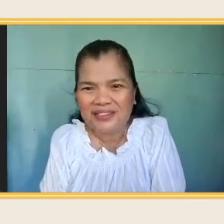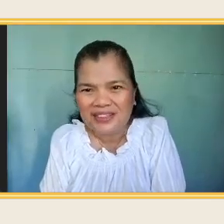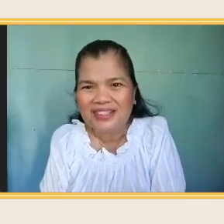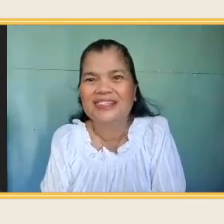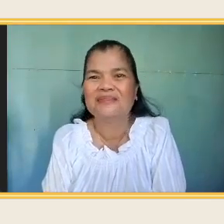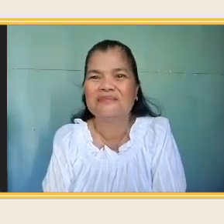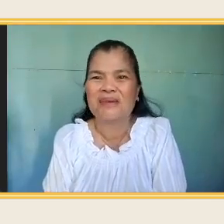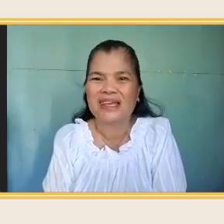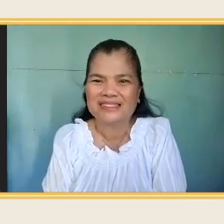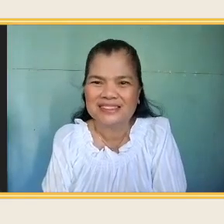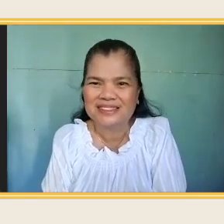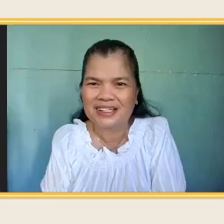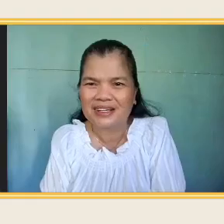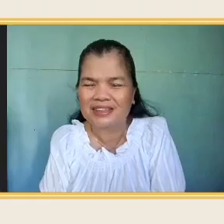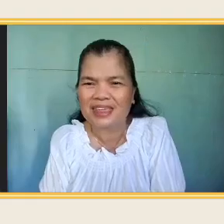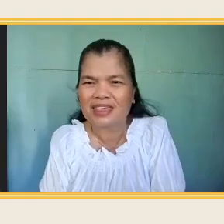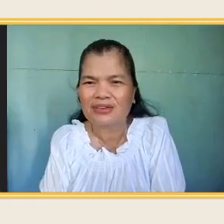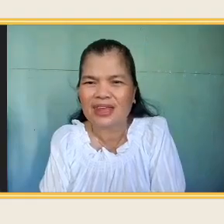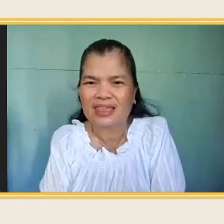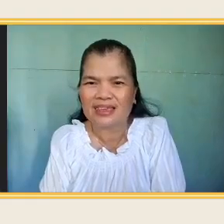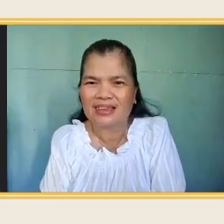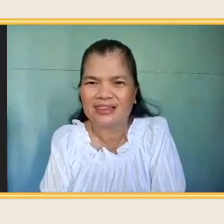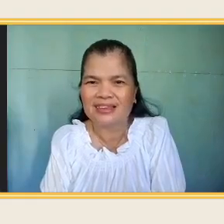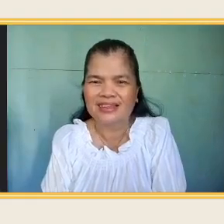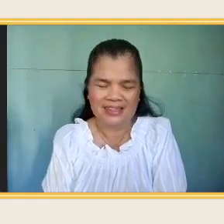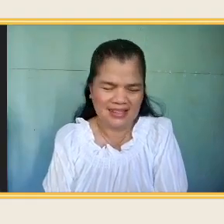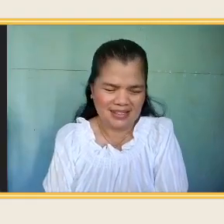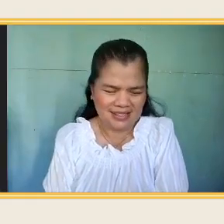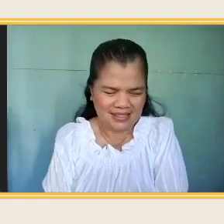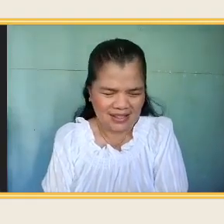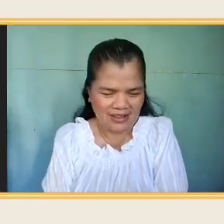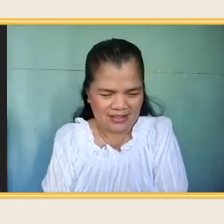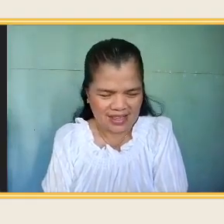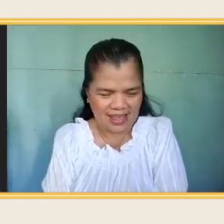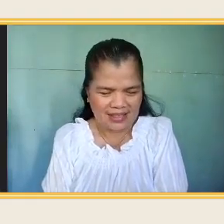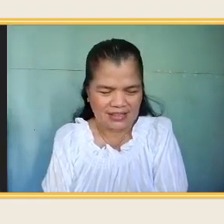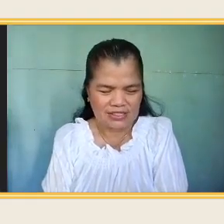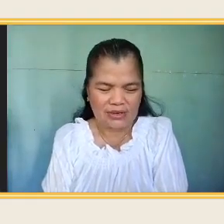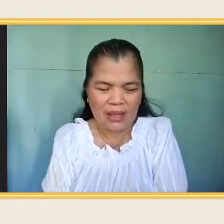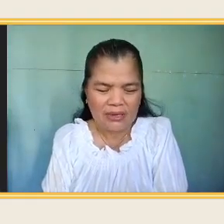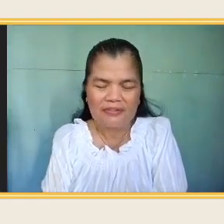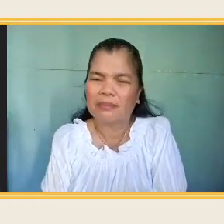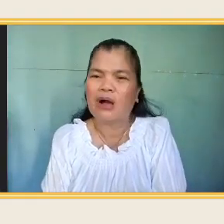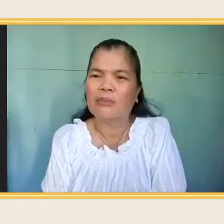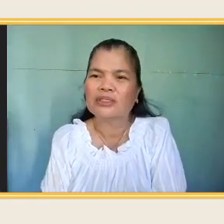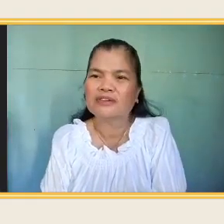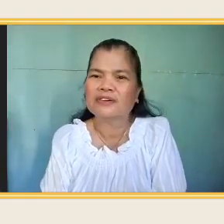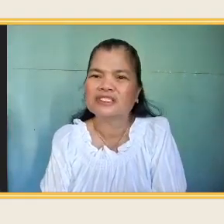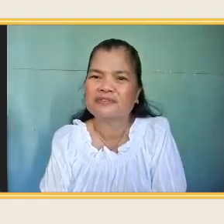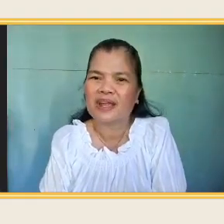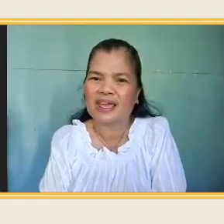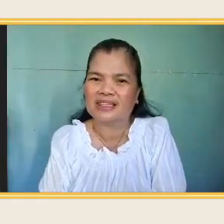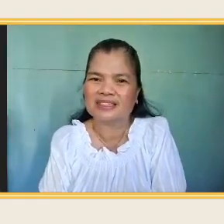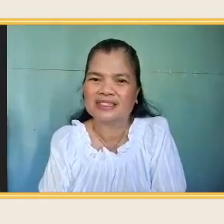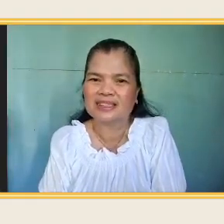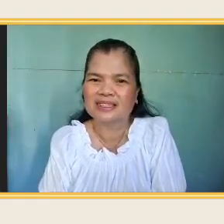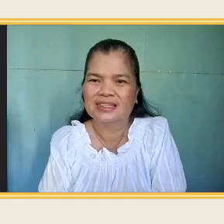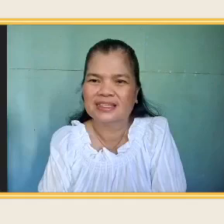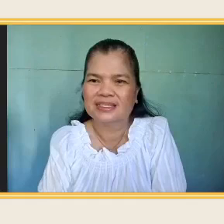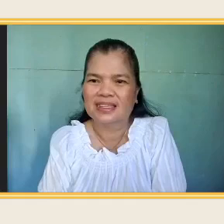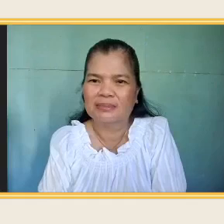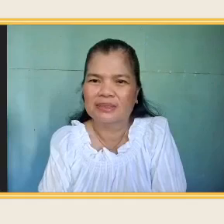Very good. Messenger. Thank you, Daniel. Okay. So number 5, how about the first